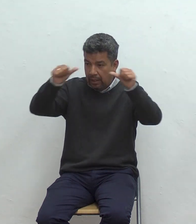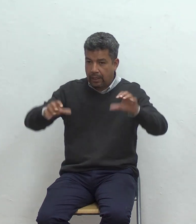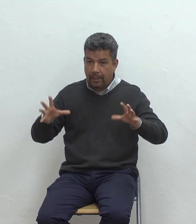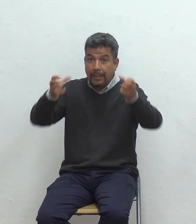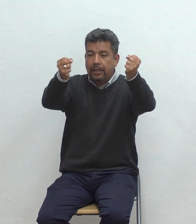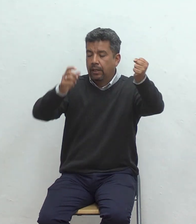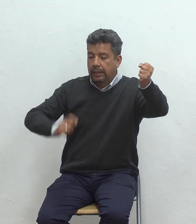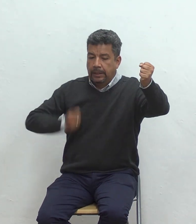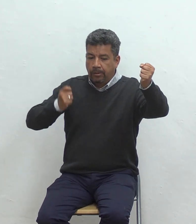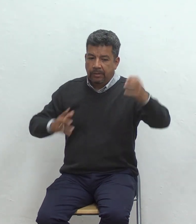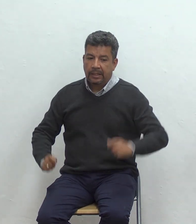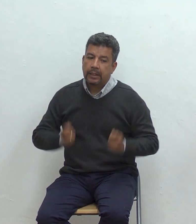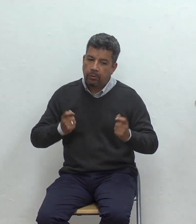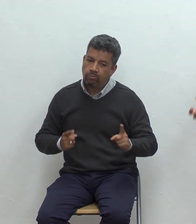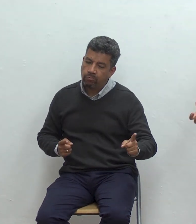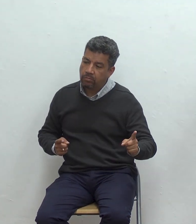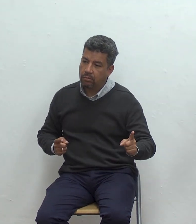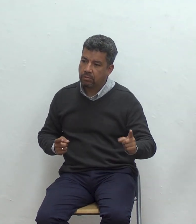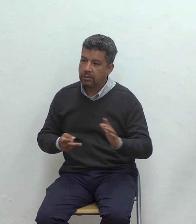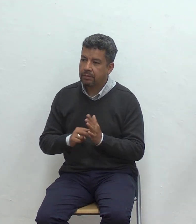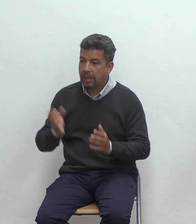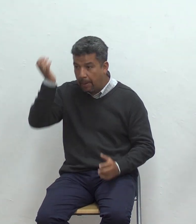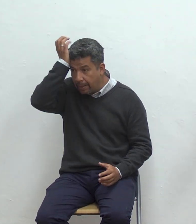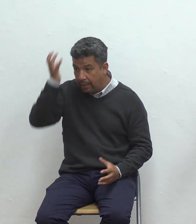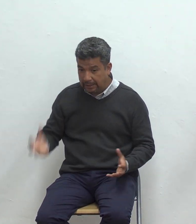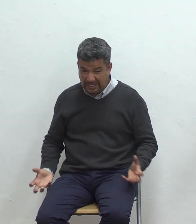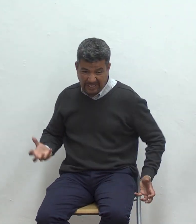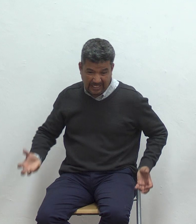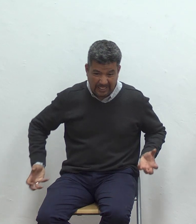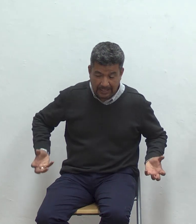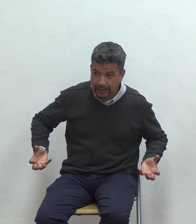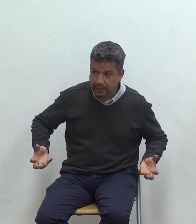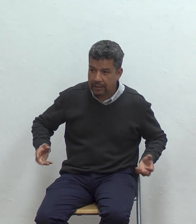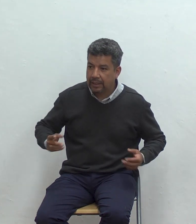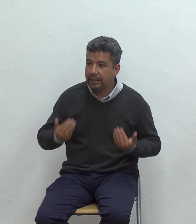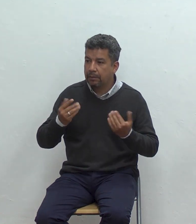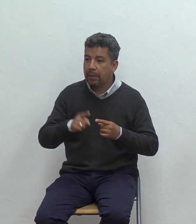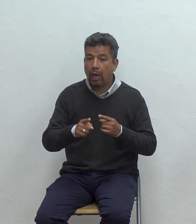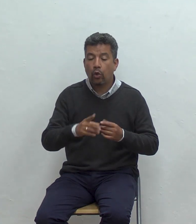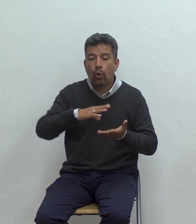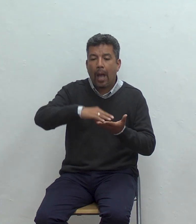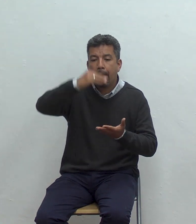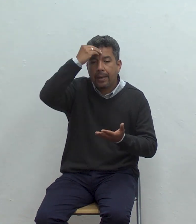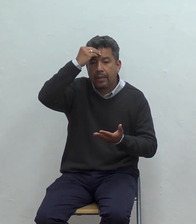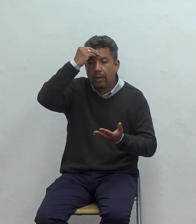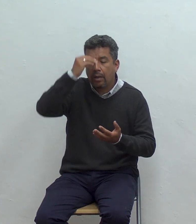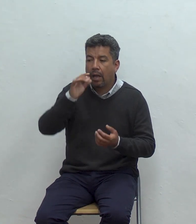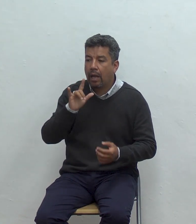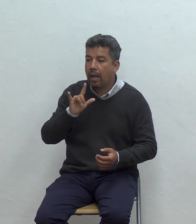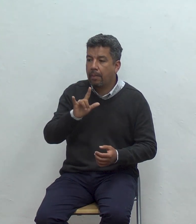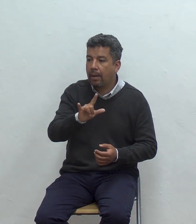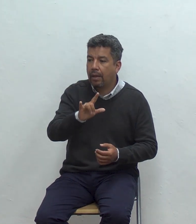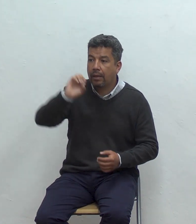no lo podía matar. De modo que las piedras que estaban detrás y el que corría detrás servía para que el otro aprendiera a amar ¿qué?